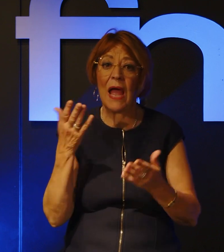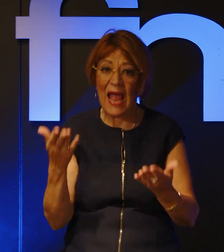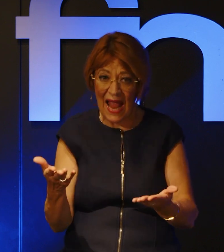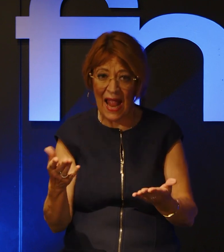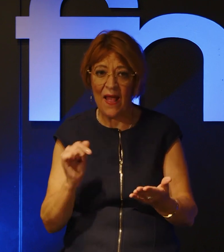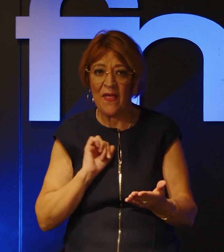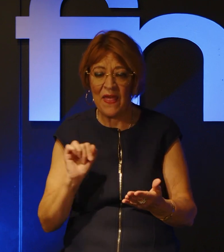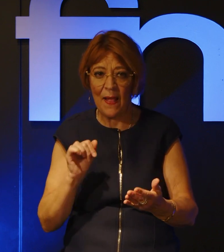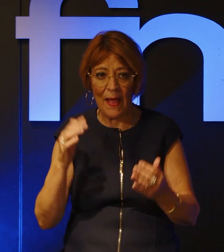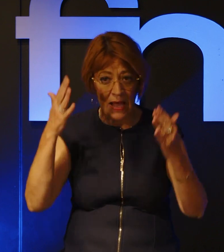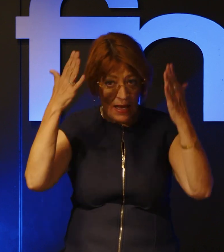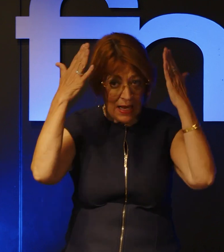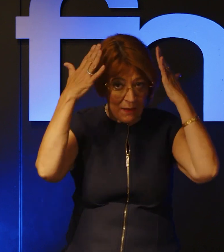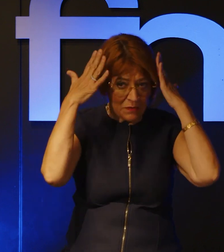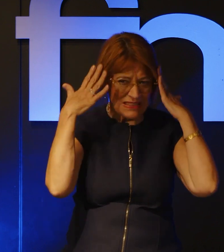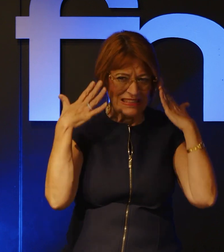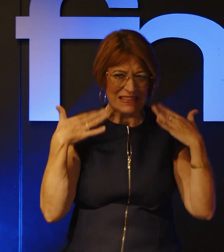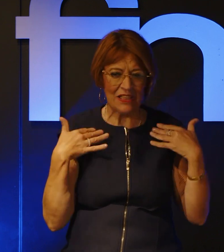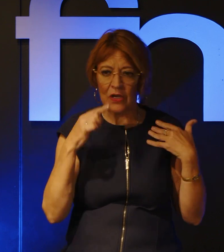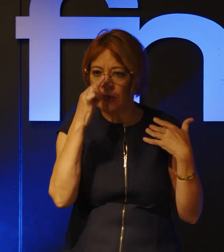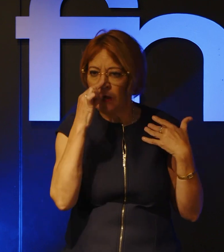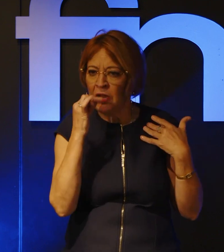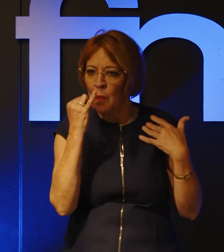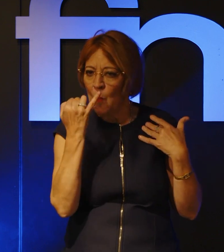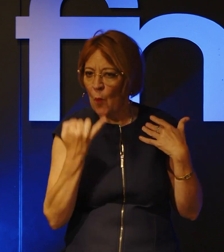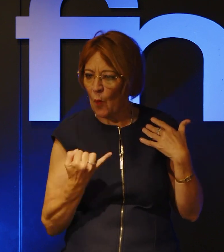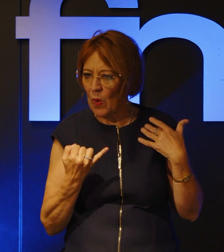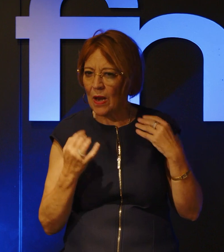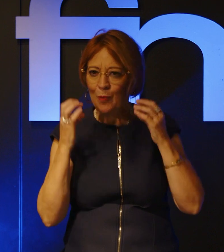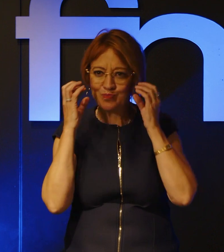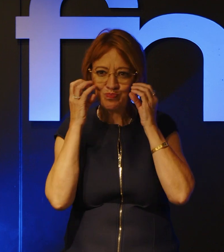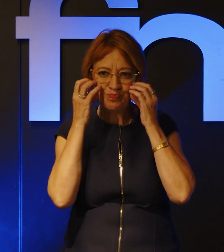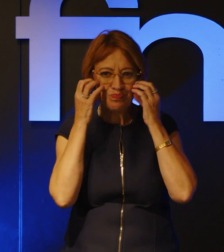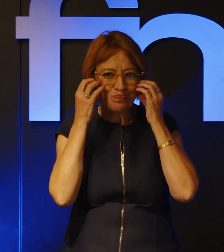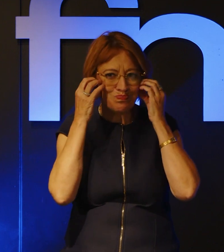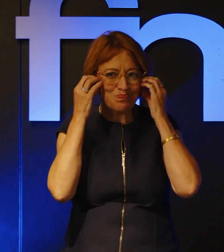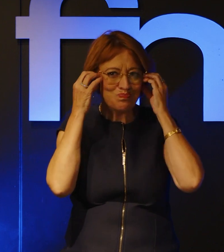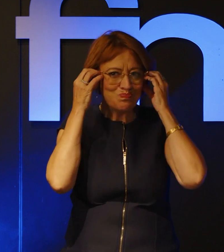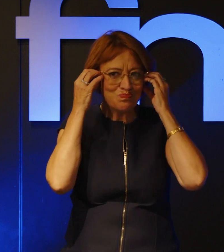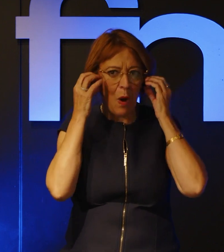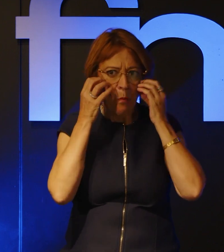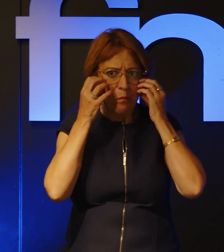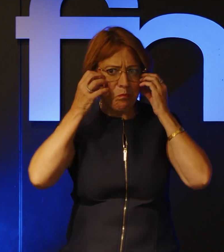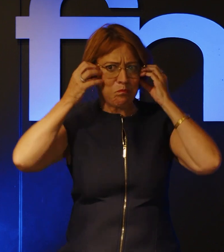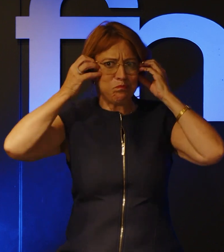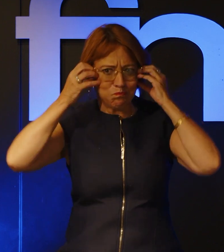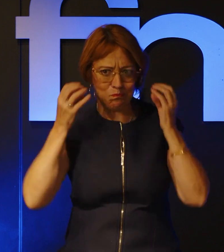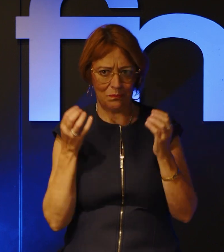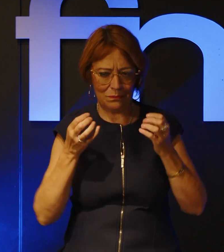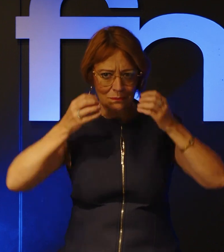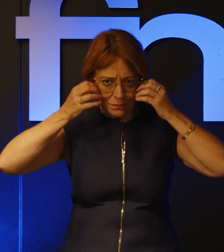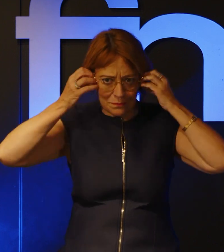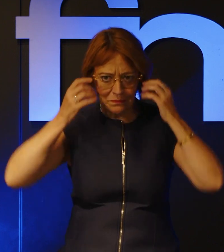traços de cabelos lisos de de nariz fino de maçãs do rosto elevadas e e